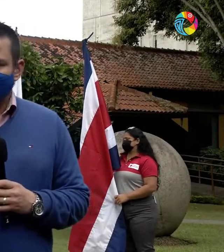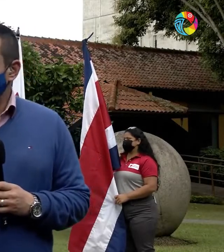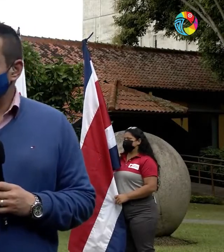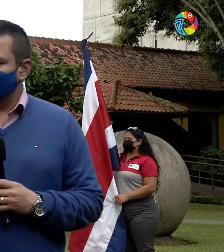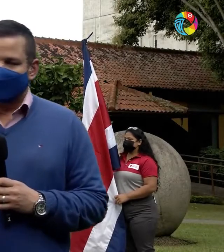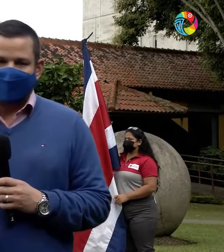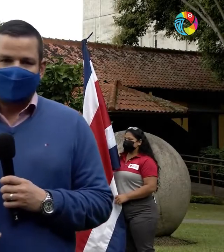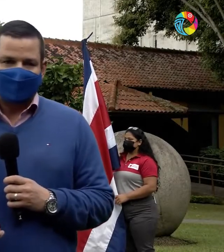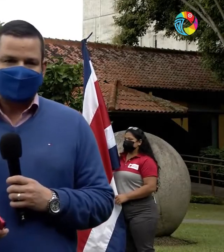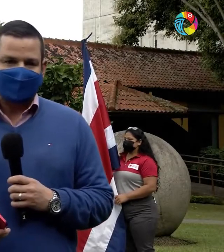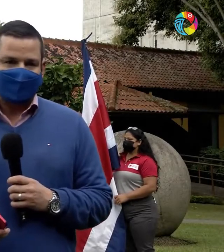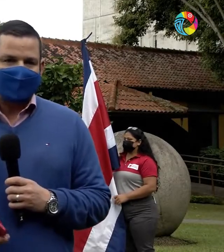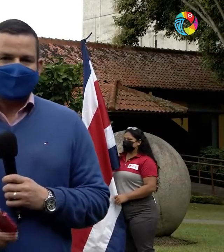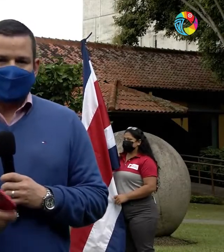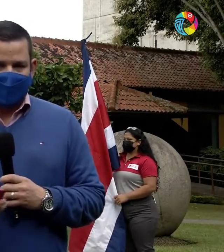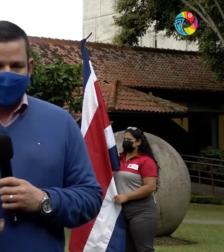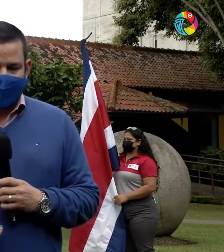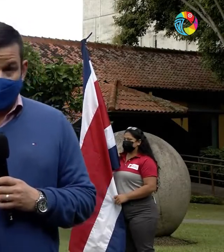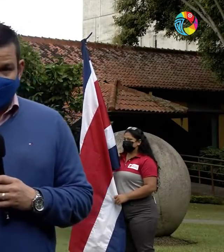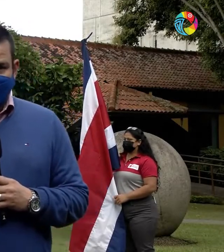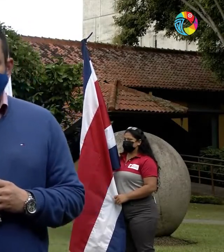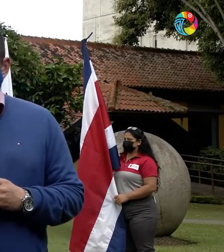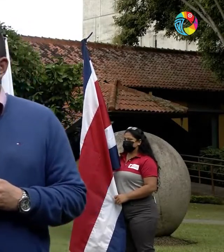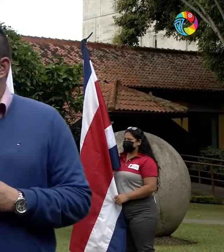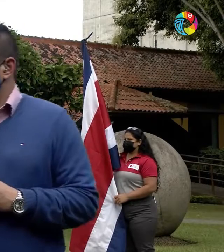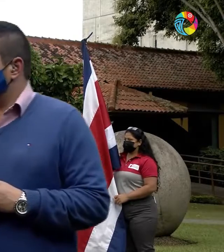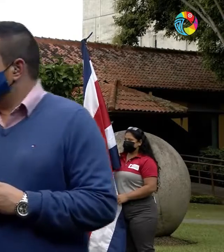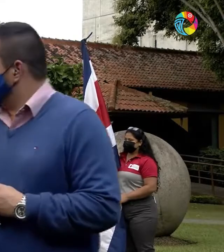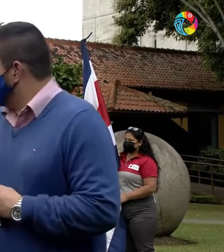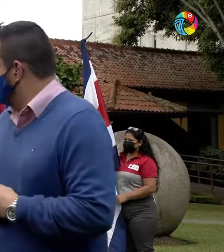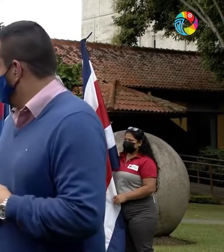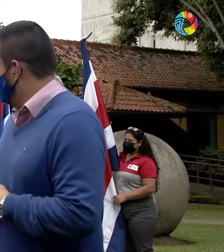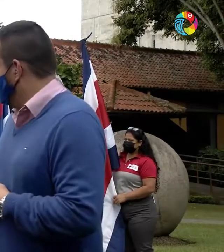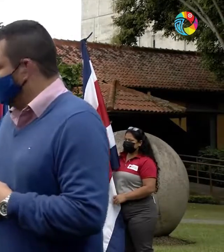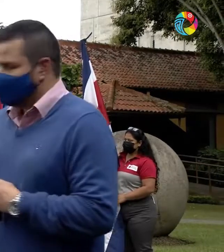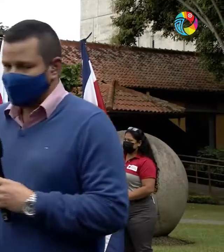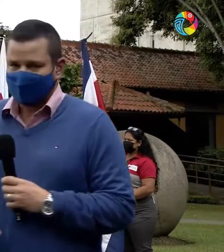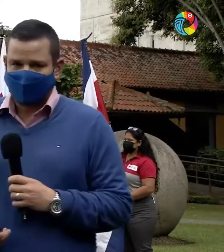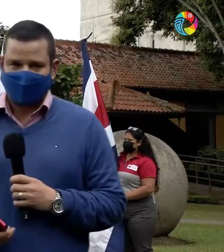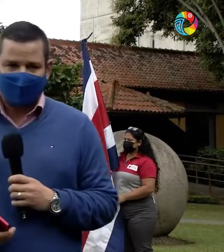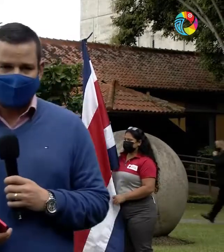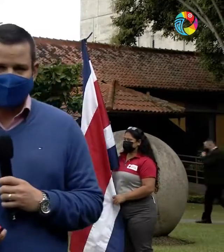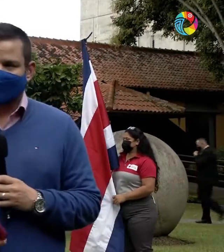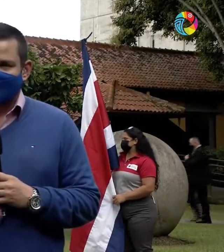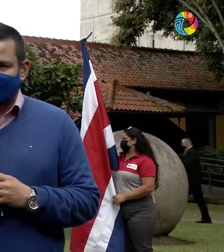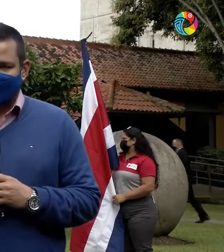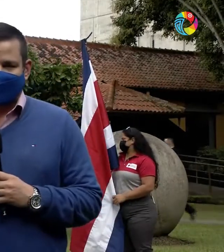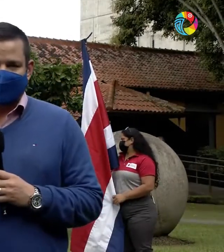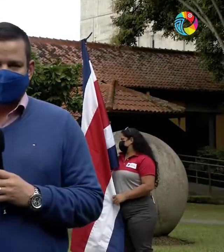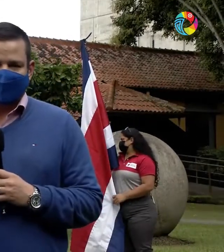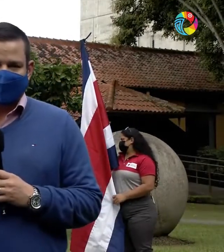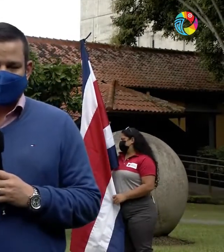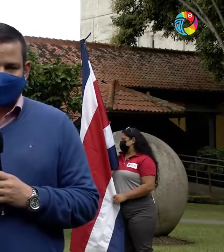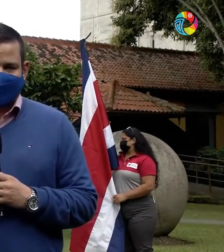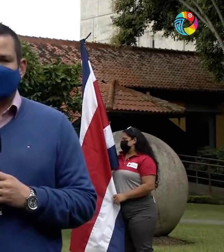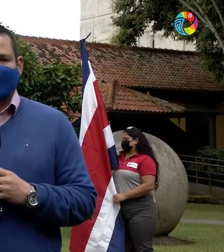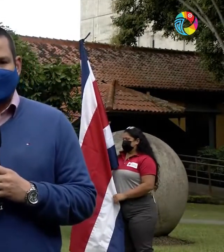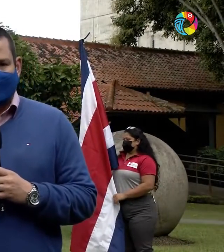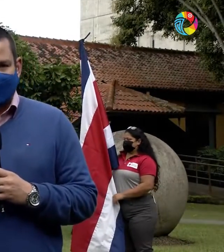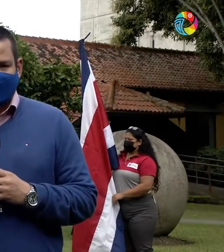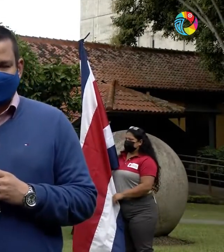la mañana de este jueves. Nosotros pues ya podemos observar acá que tenemos a las